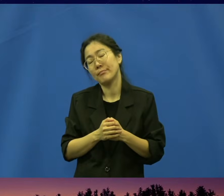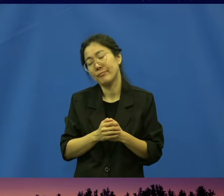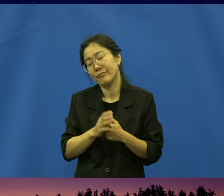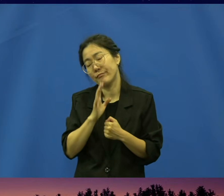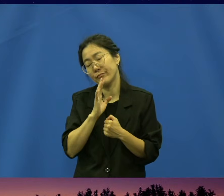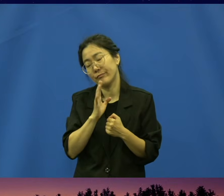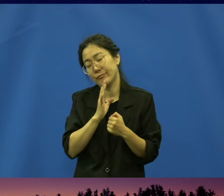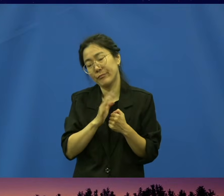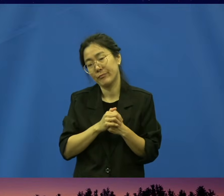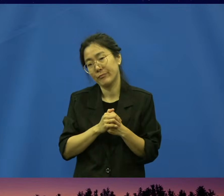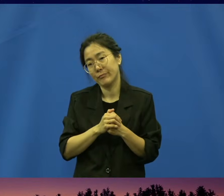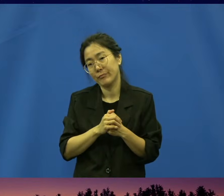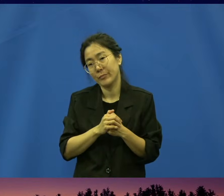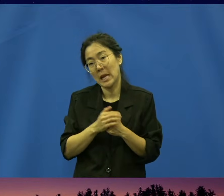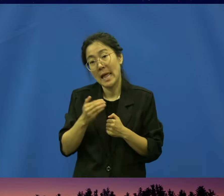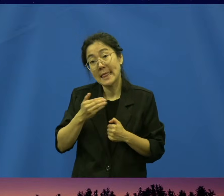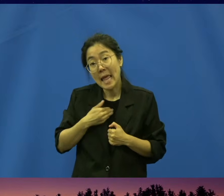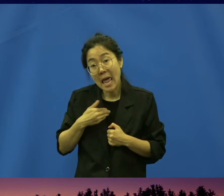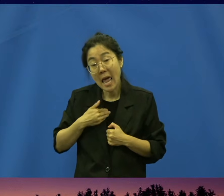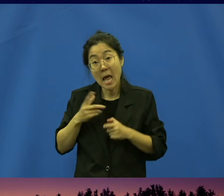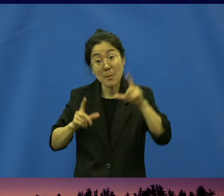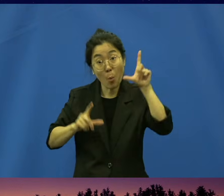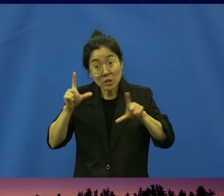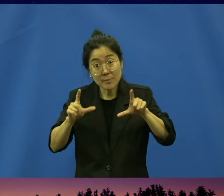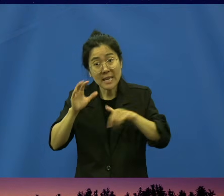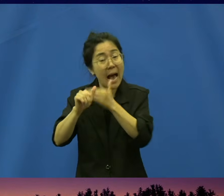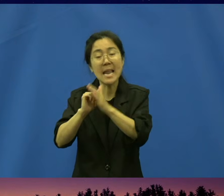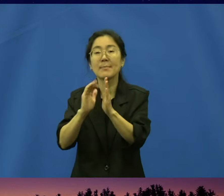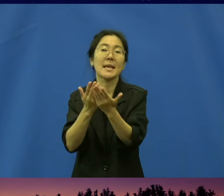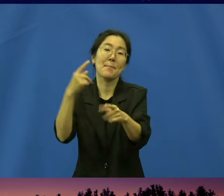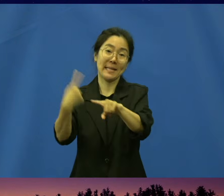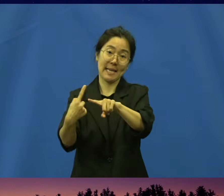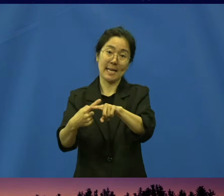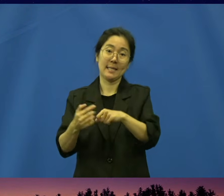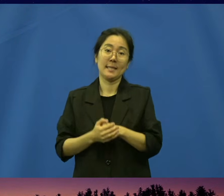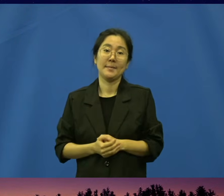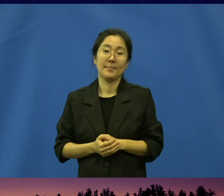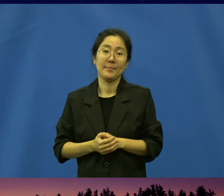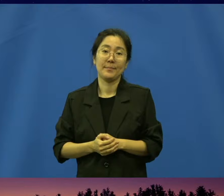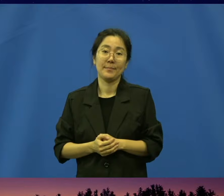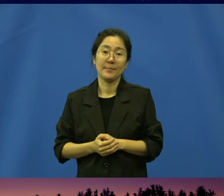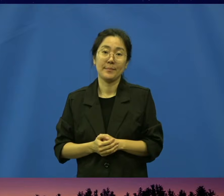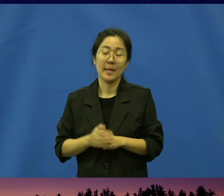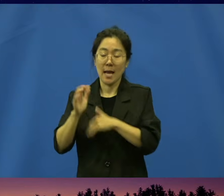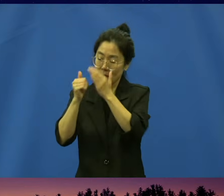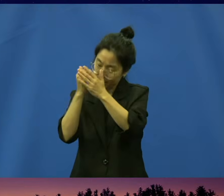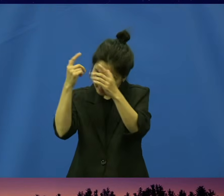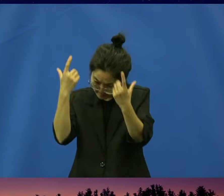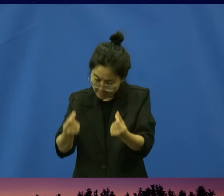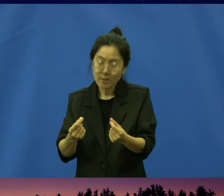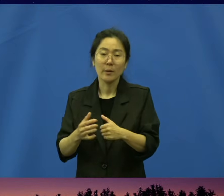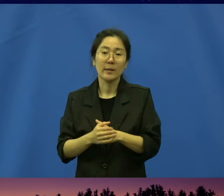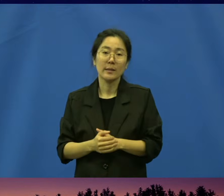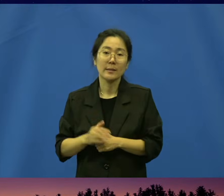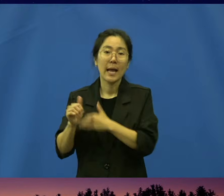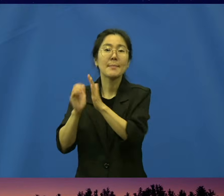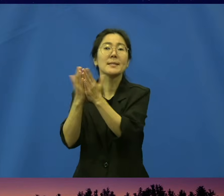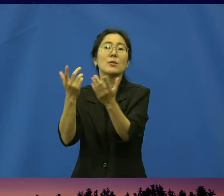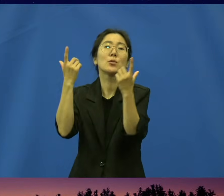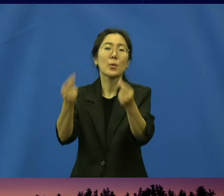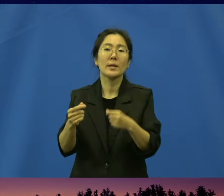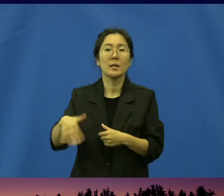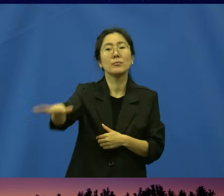우리가 어떻게 사는가? 우리가 서로 어떻게 사는가? 그런 걸 다 보고 있습니다.